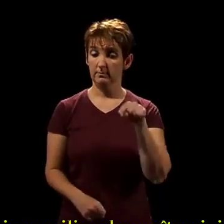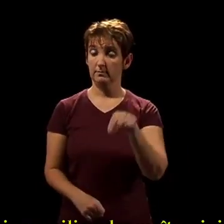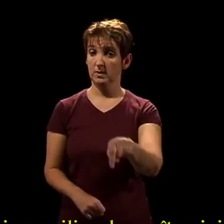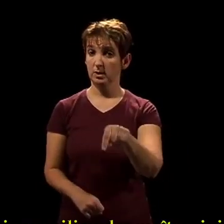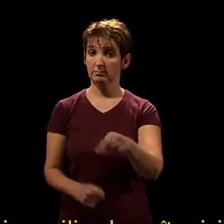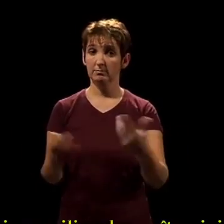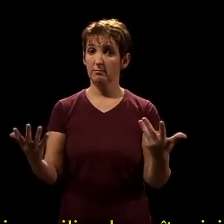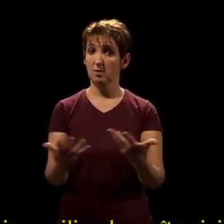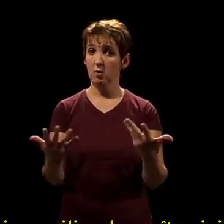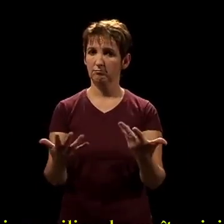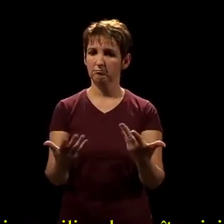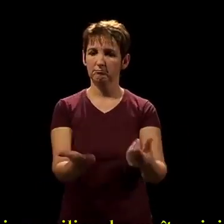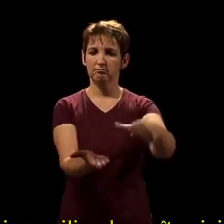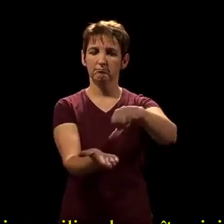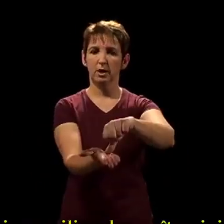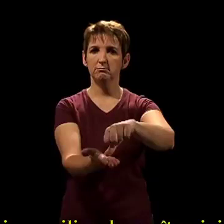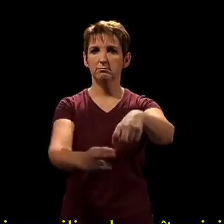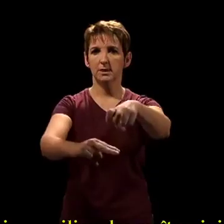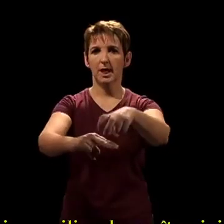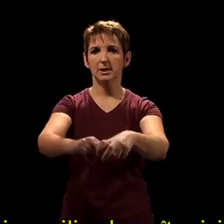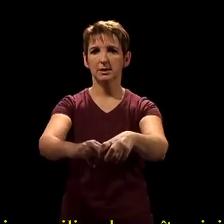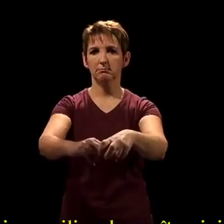Il est assis au milieu des maîtres juifs.